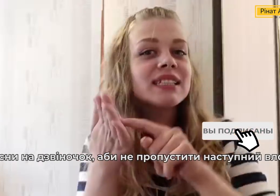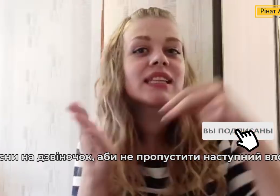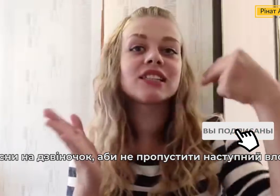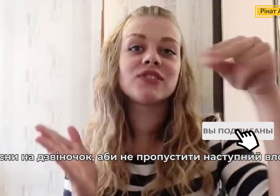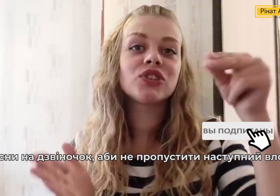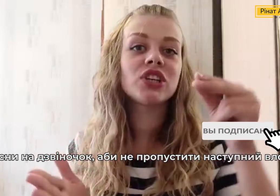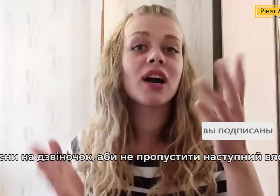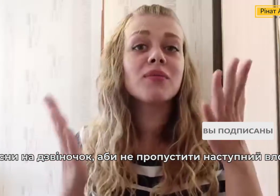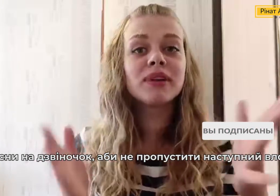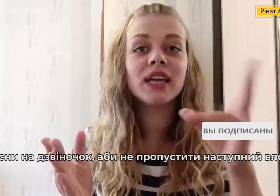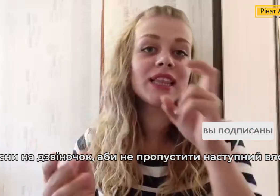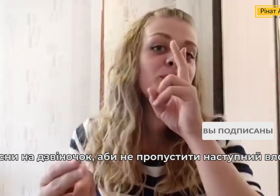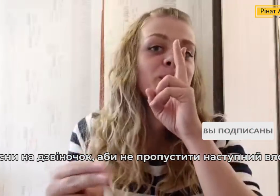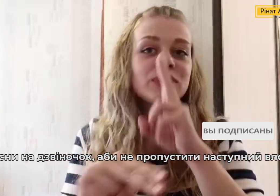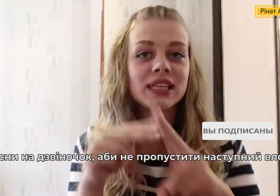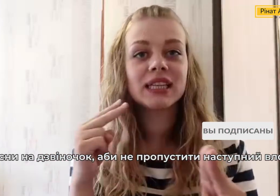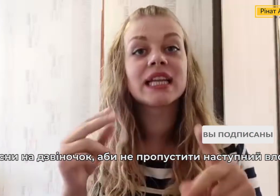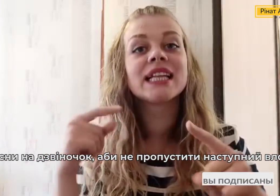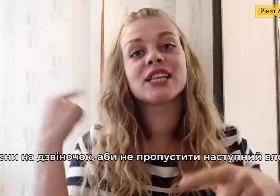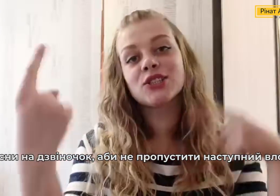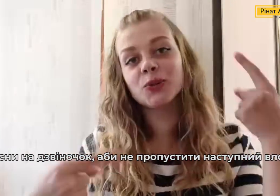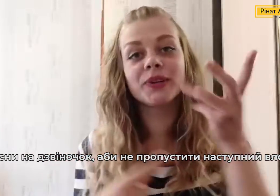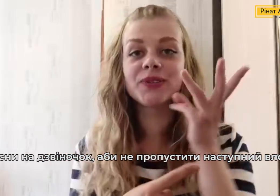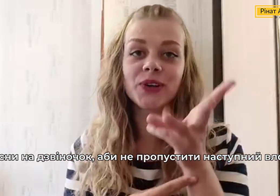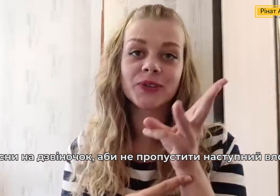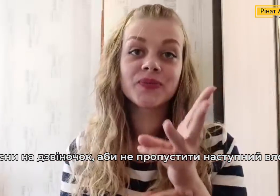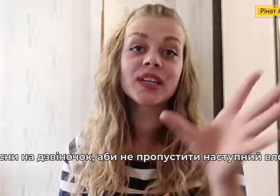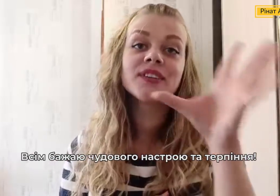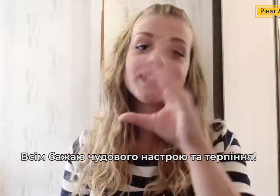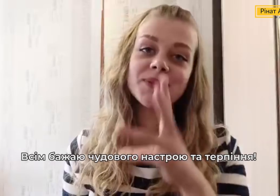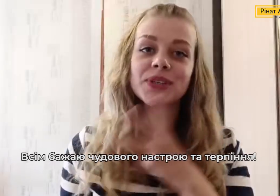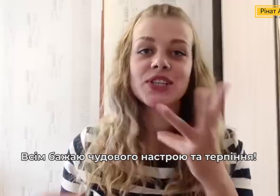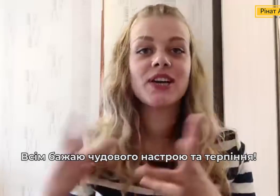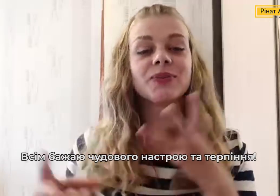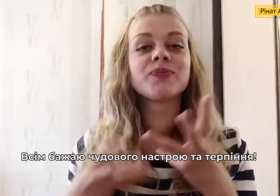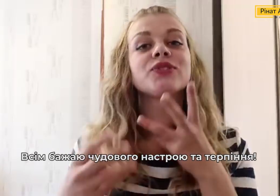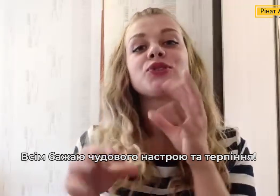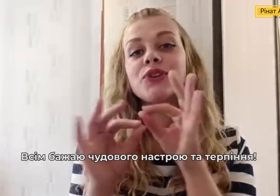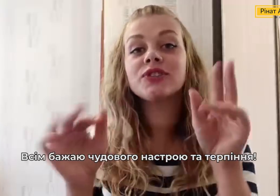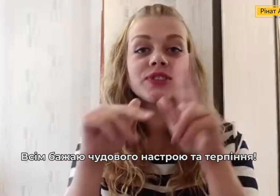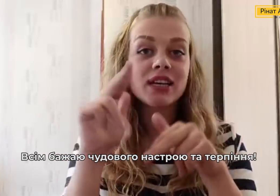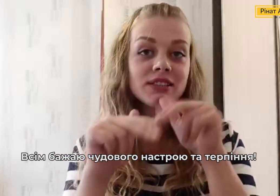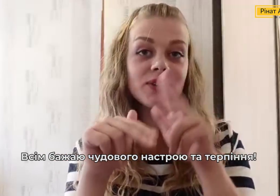на дзвіночок, аби не пропустити наступний влог. Всім бажаю чудового